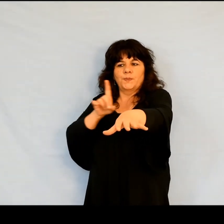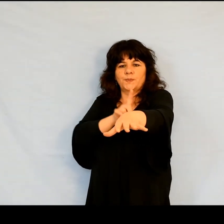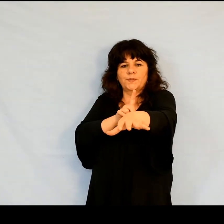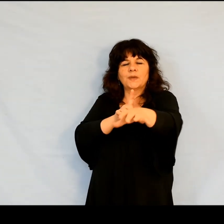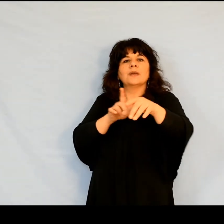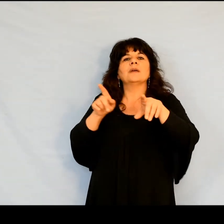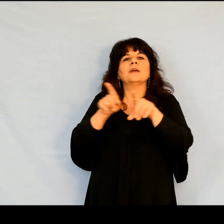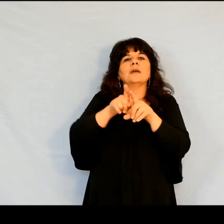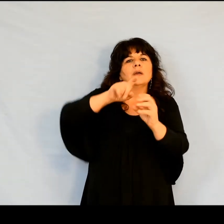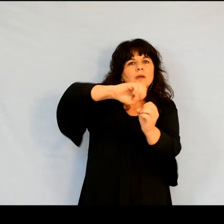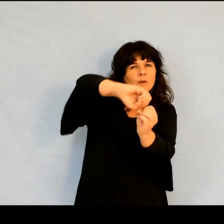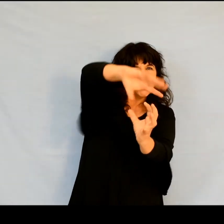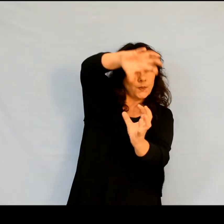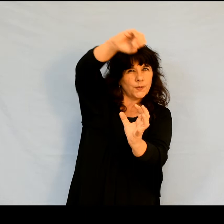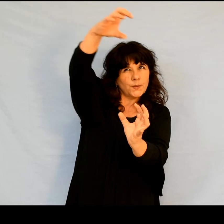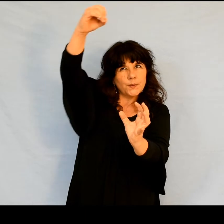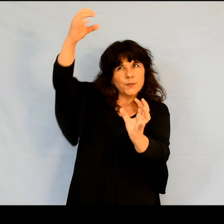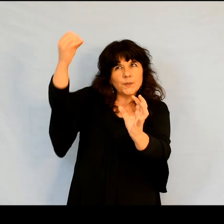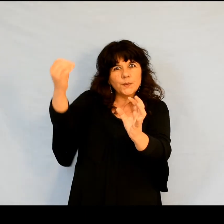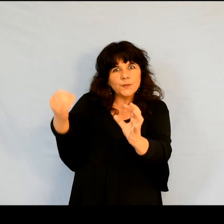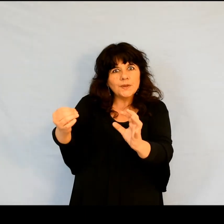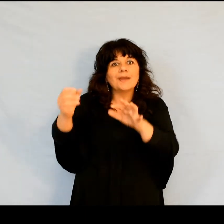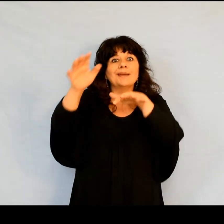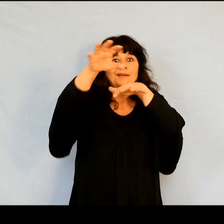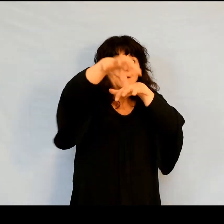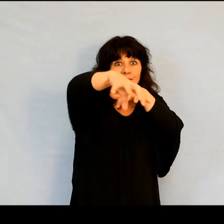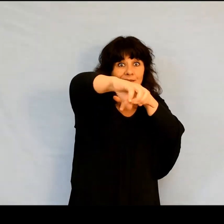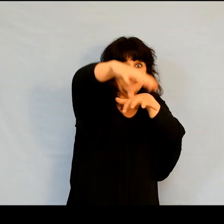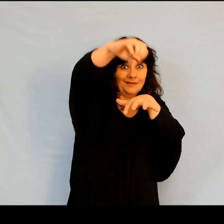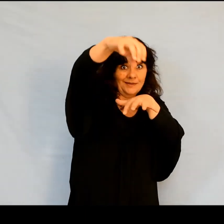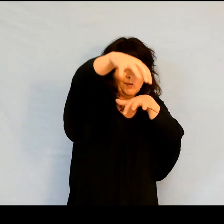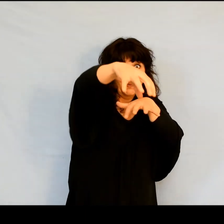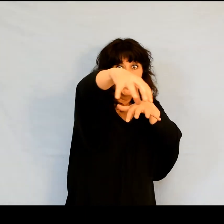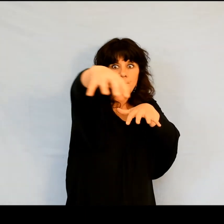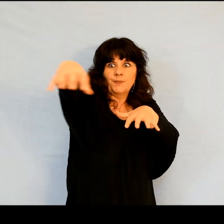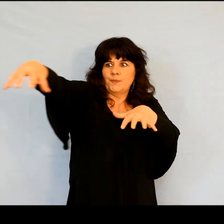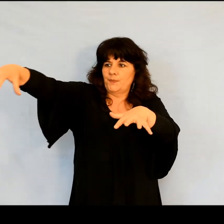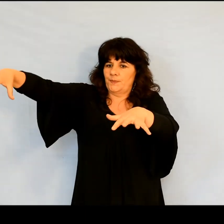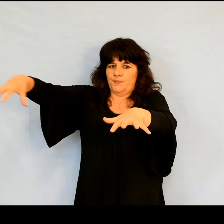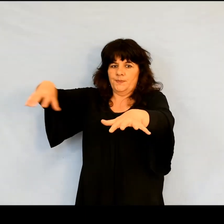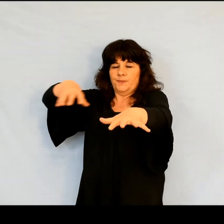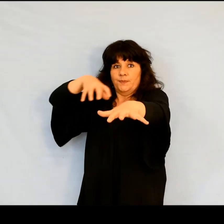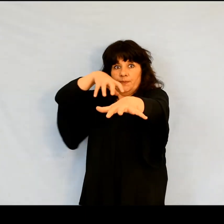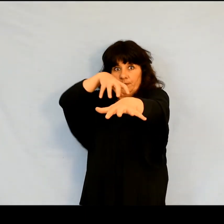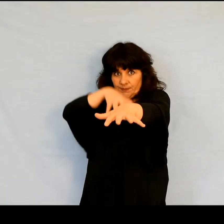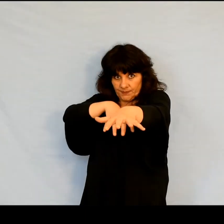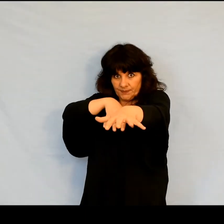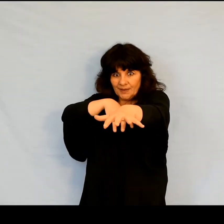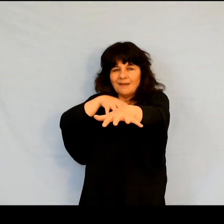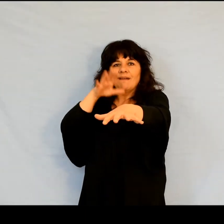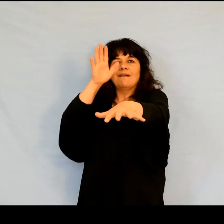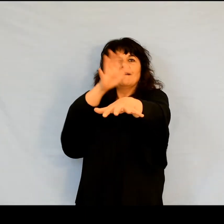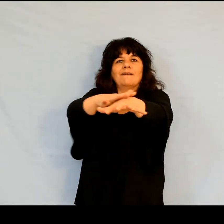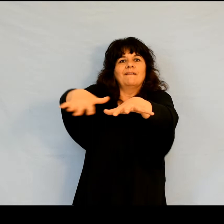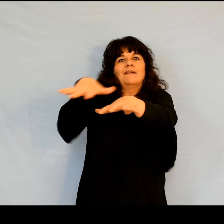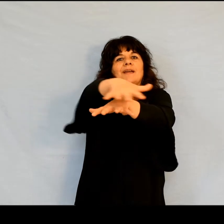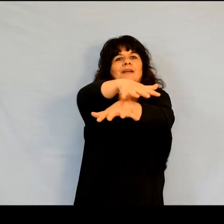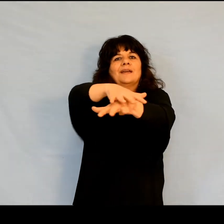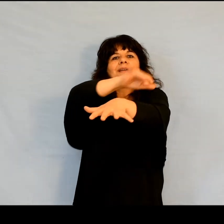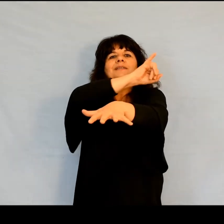nuée se déplaça depuis l'avant-garde et vint se tenir à l'arrière, entre le camp des Égyptiens et le camp